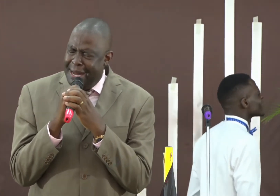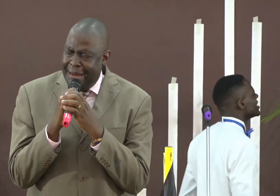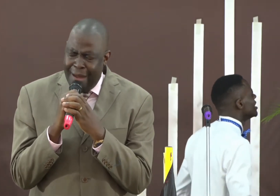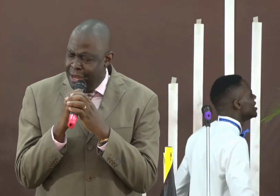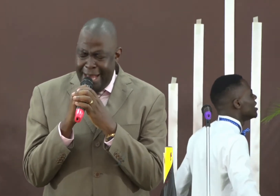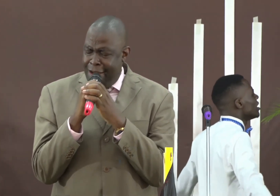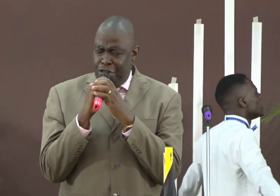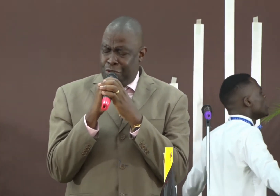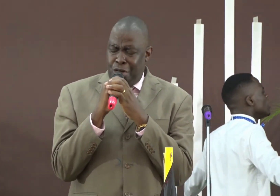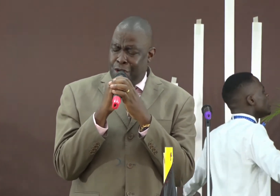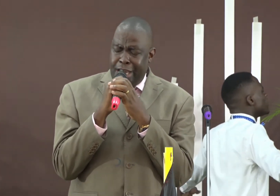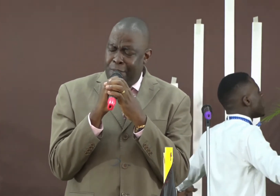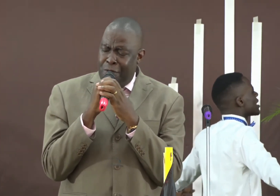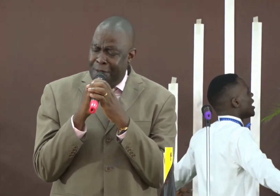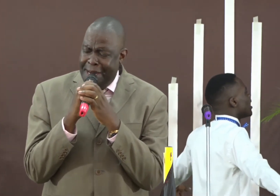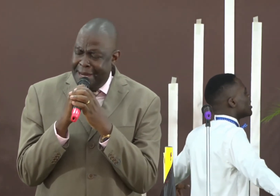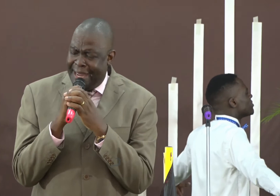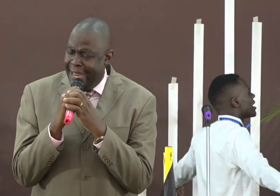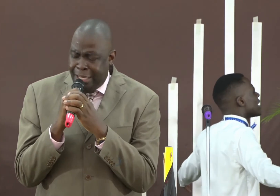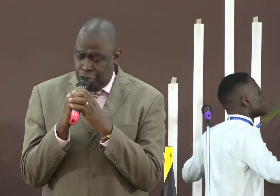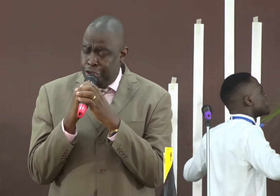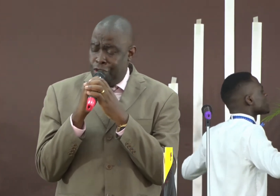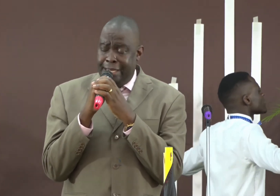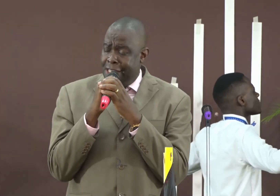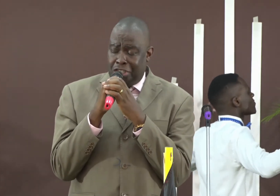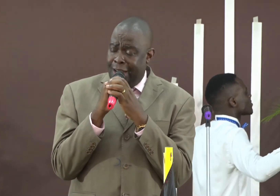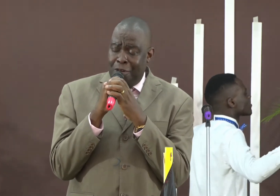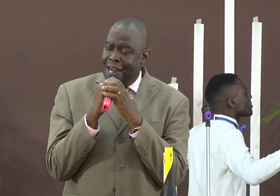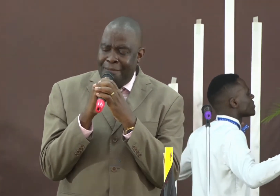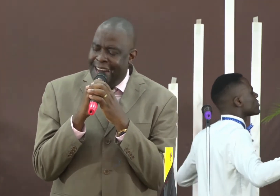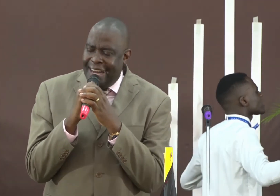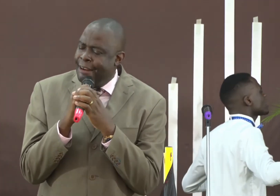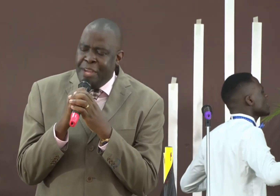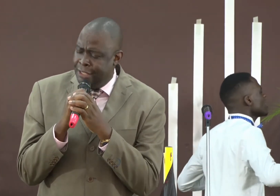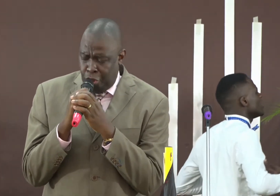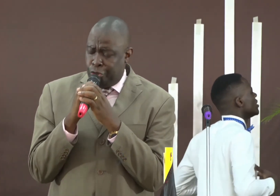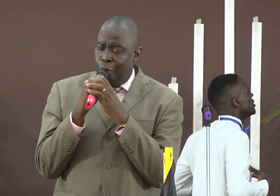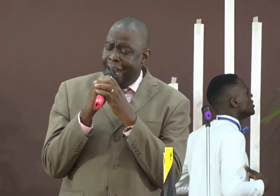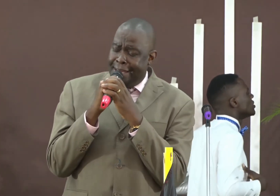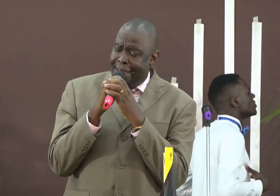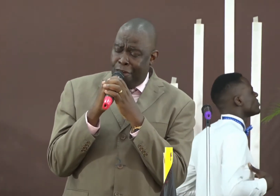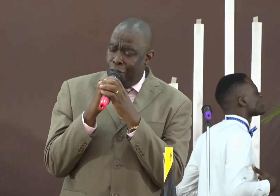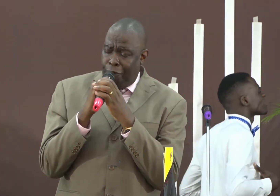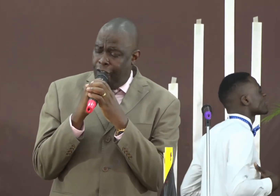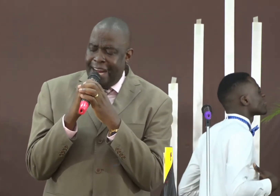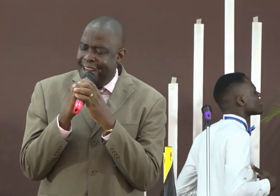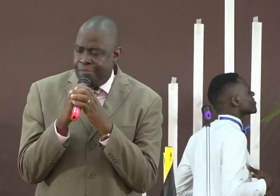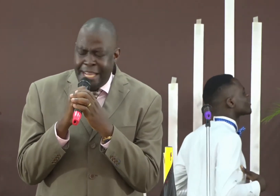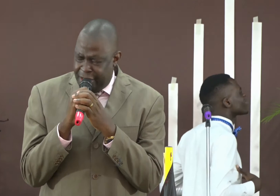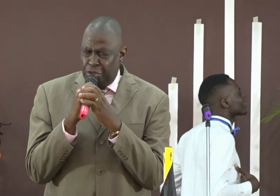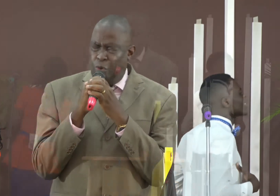mukemewa Na yotu lokole mbobe Toto geze samu kama Toto wayeri